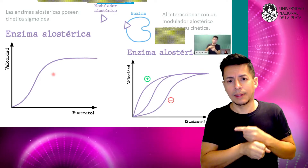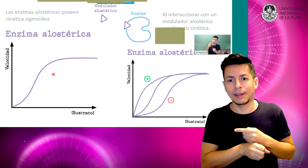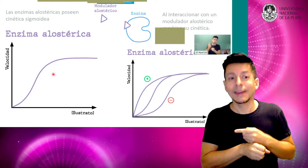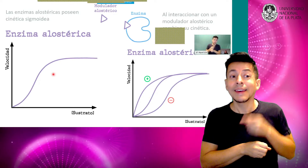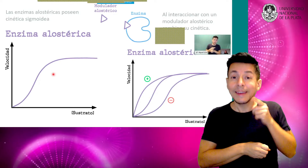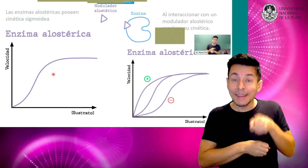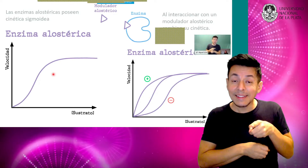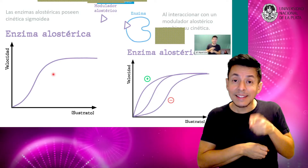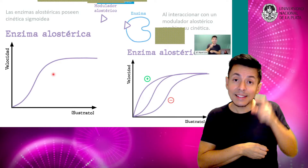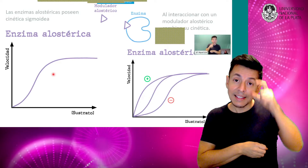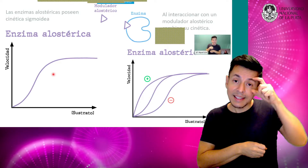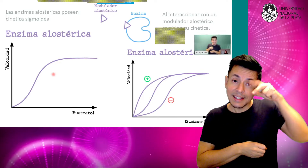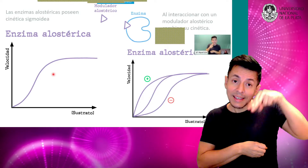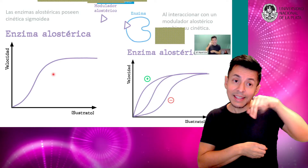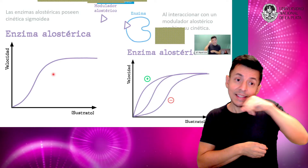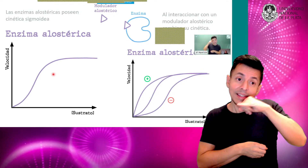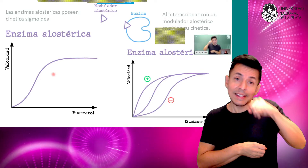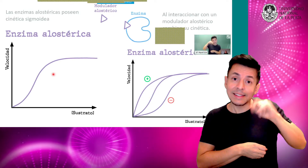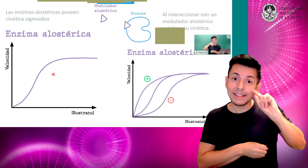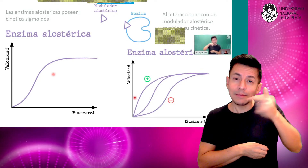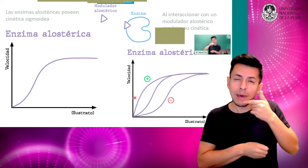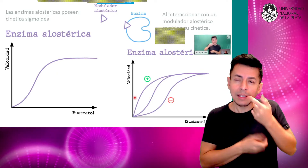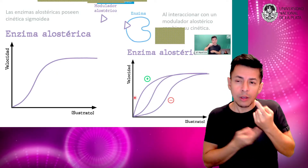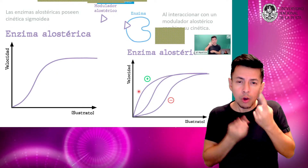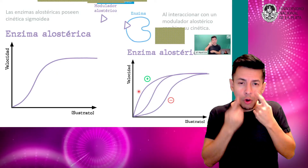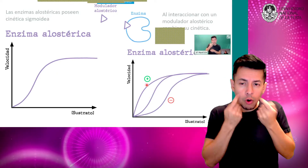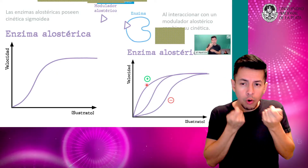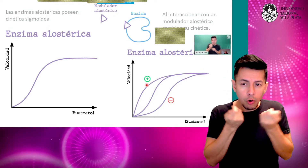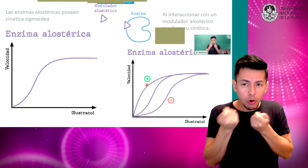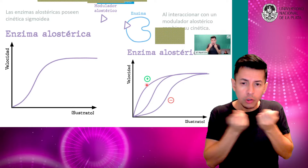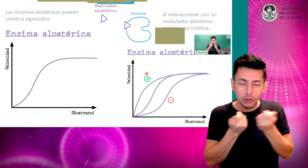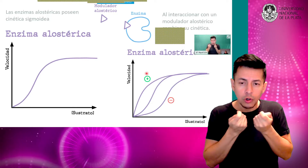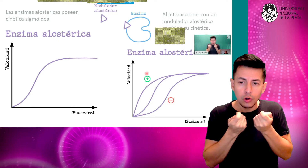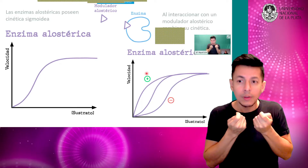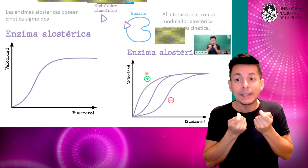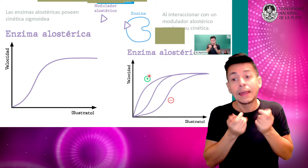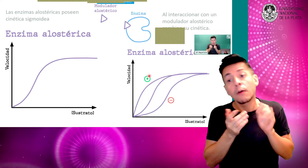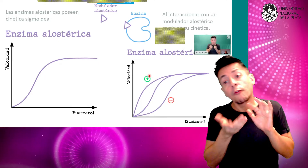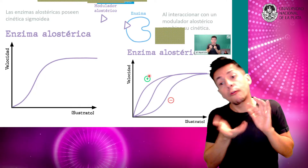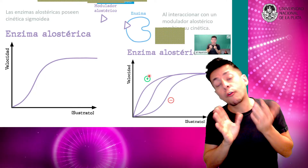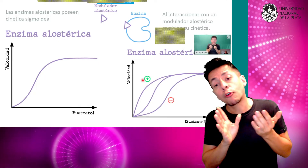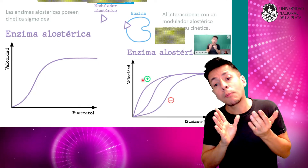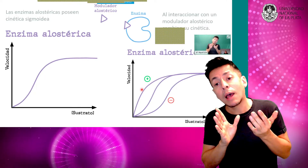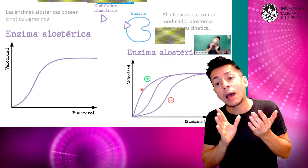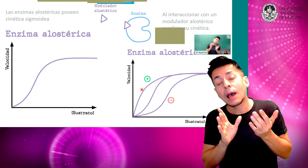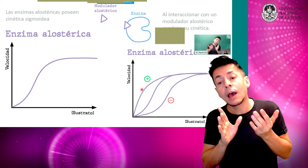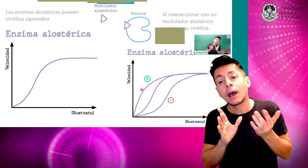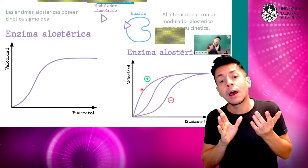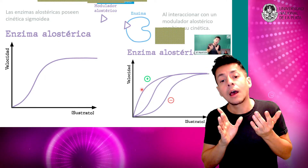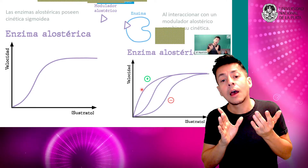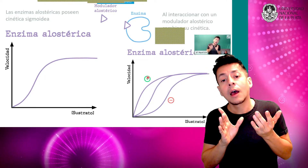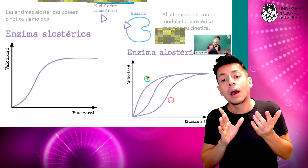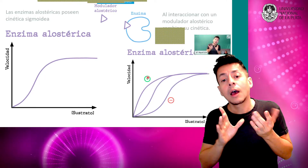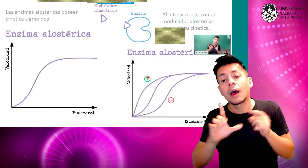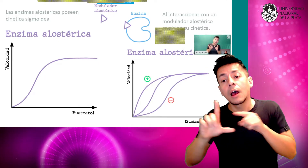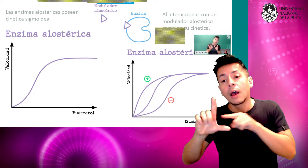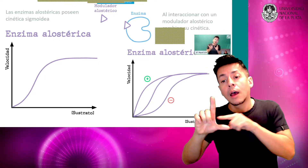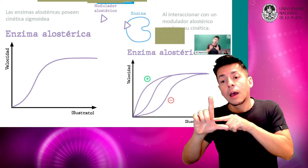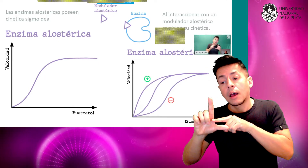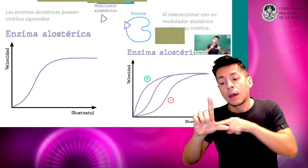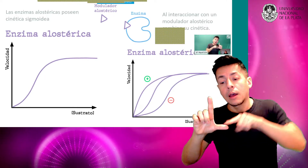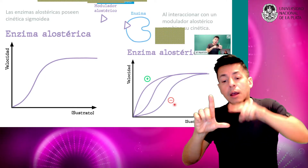Esas enzimas pueden estar reguladas por moduladores si son alostéricas, van a estar reguladas por moduladores alostéricos